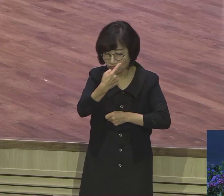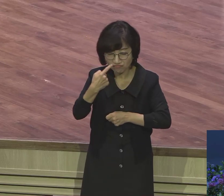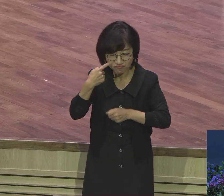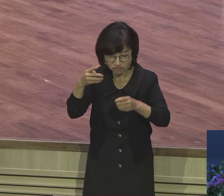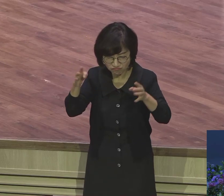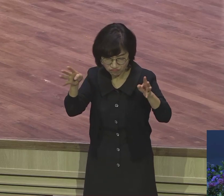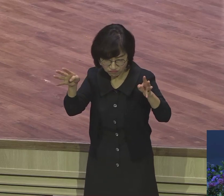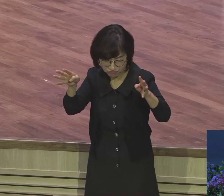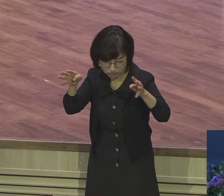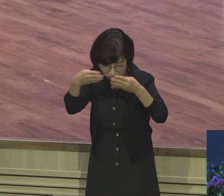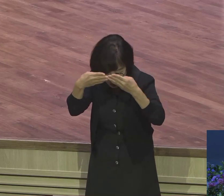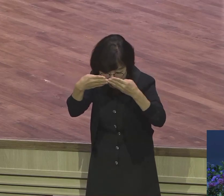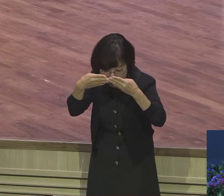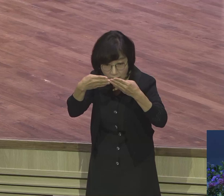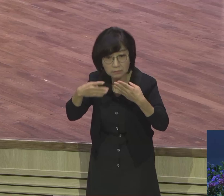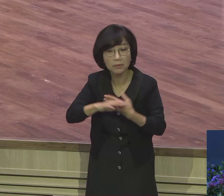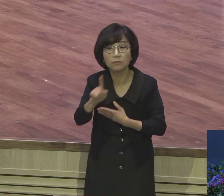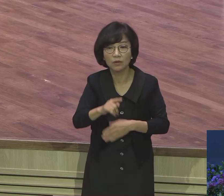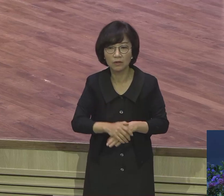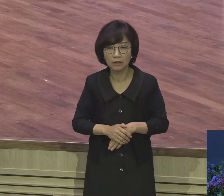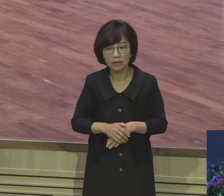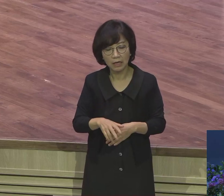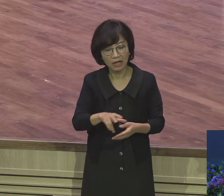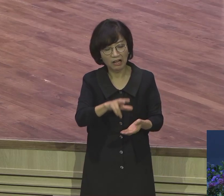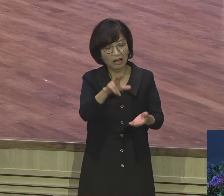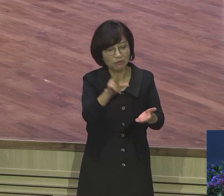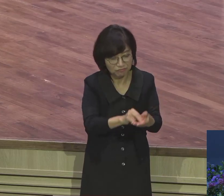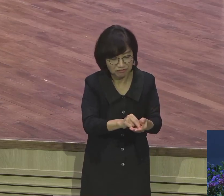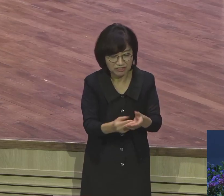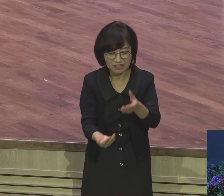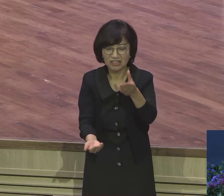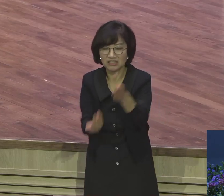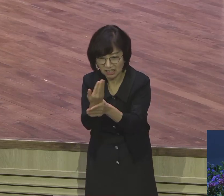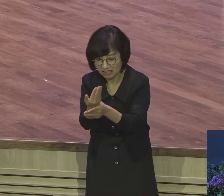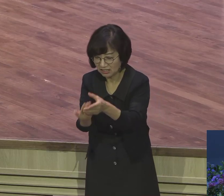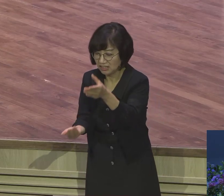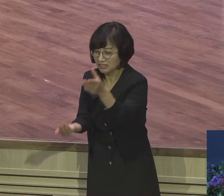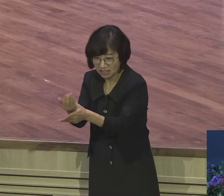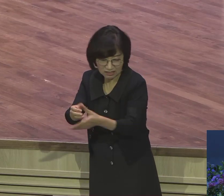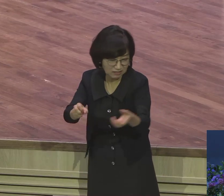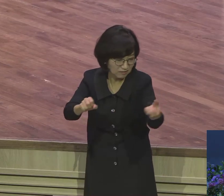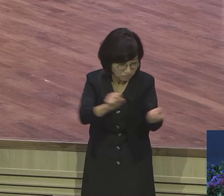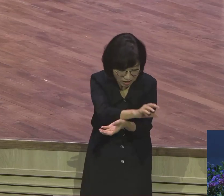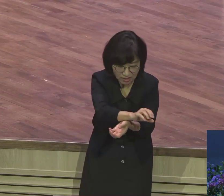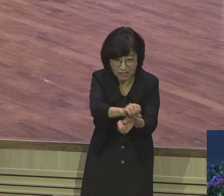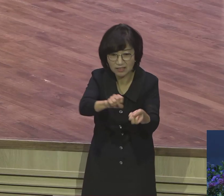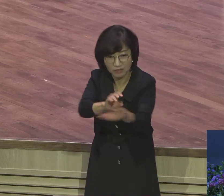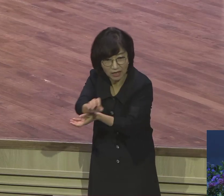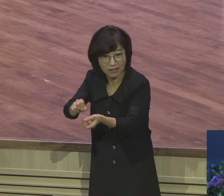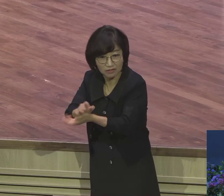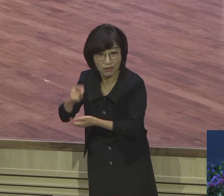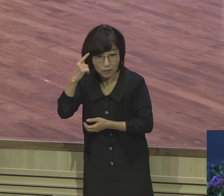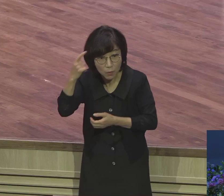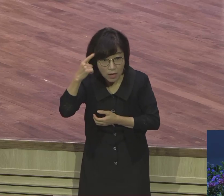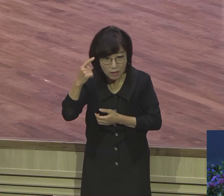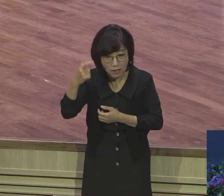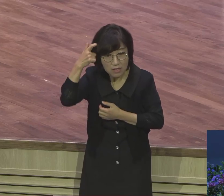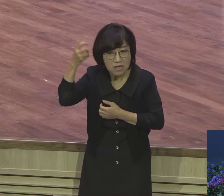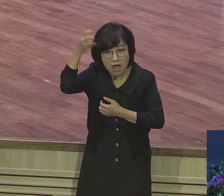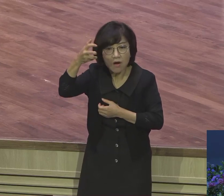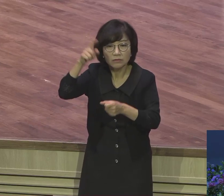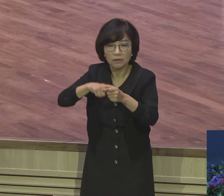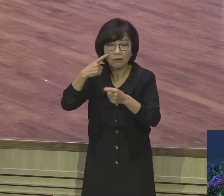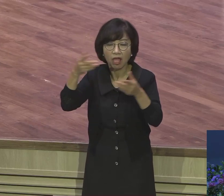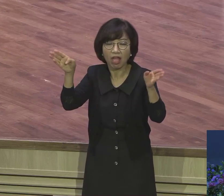사사건건 분쟁할 수밖에 없어요. 그래서 교회들마다 문제없는 교회가 없어요. 서로 분쟁하고 서로